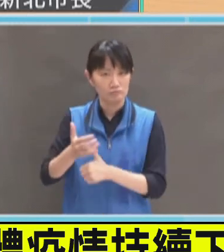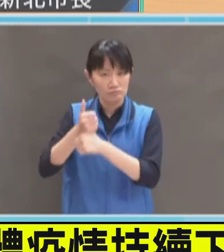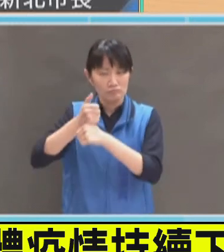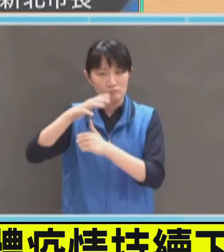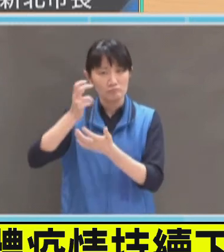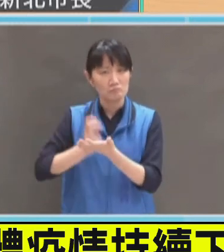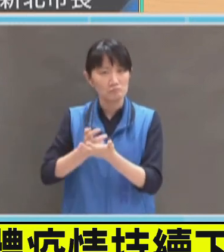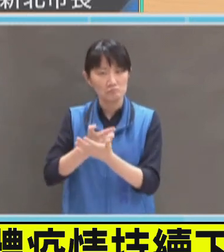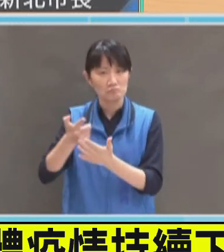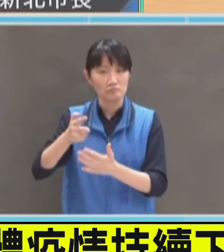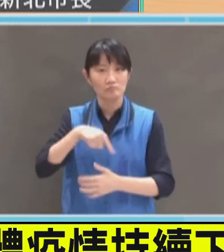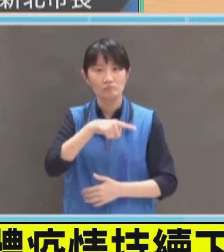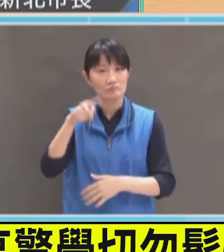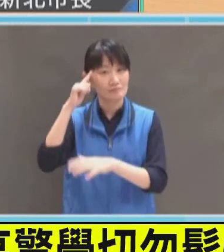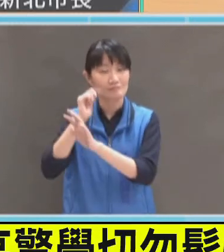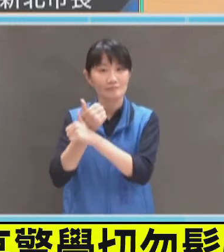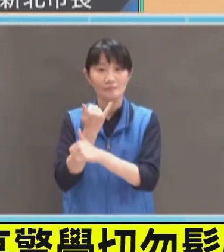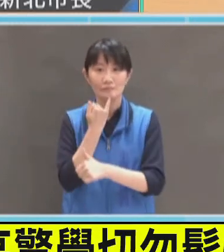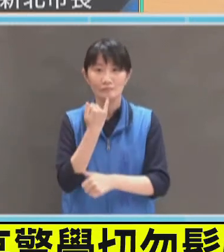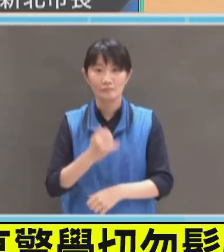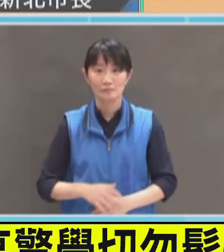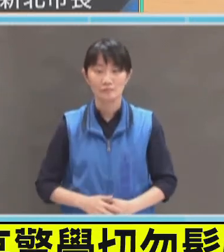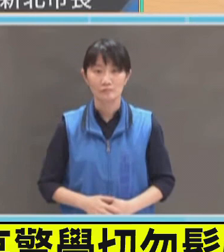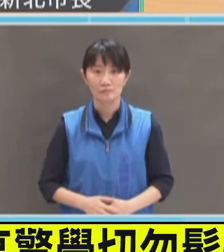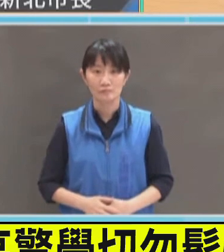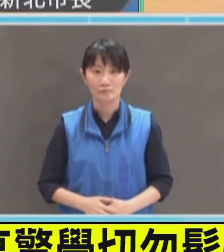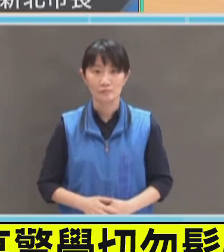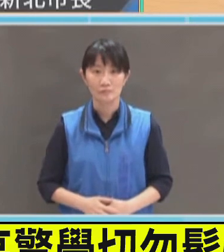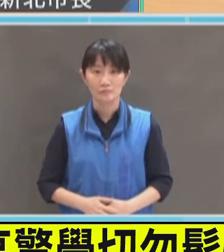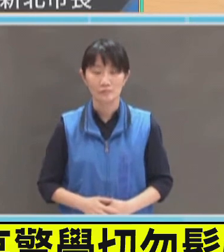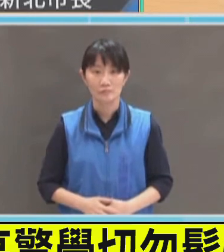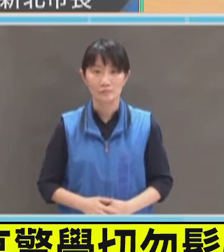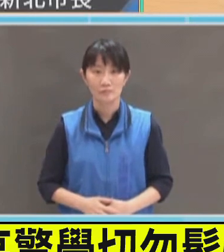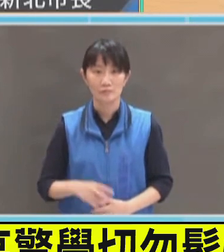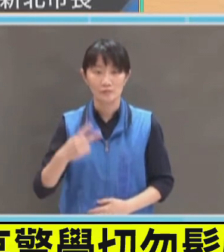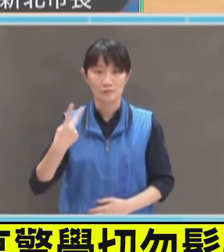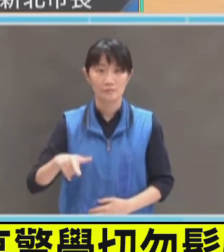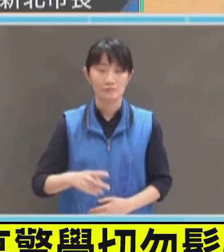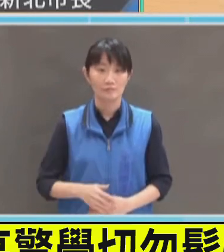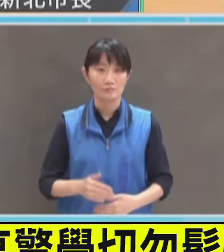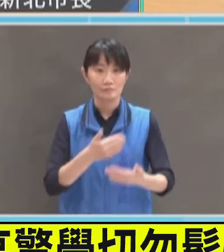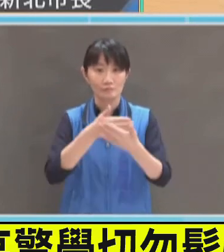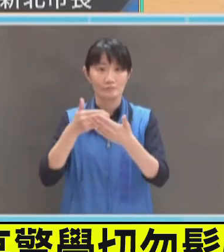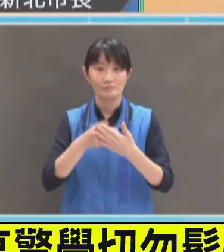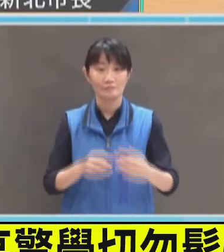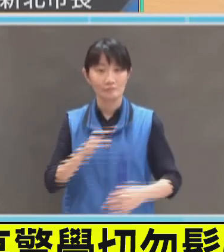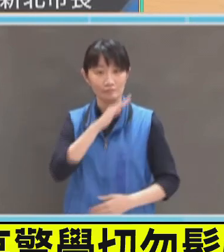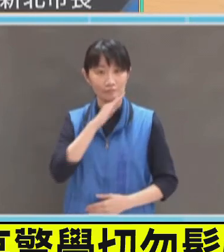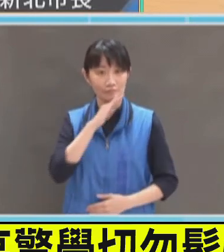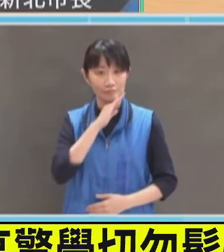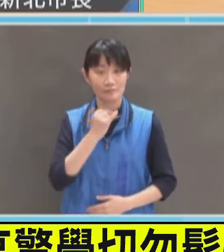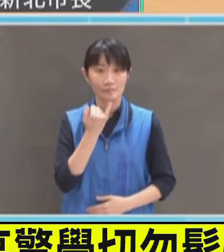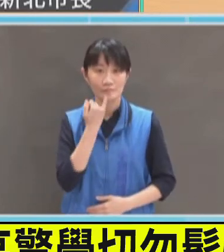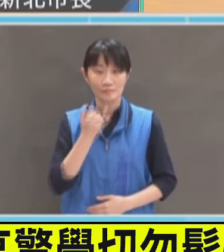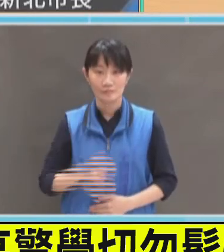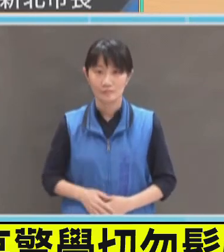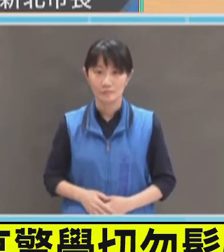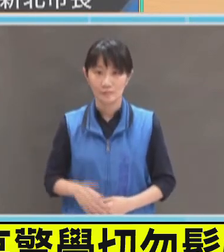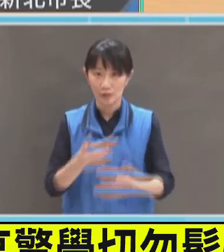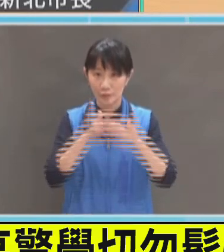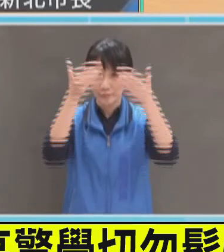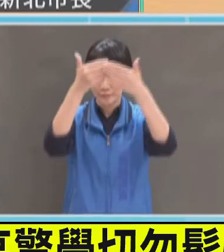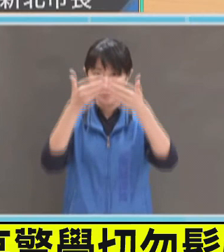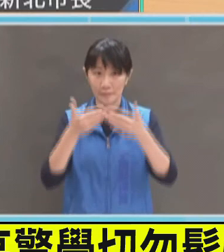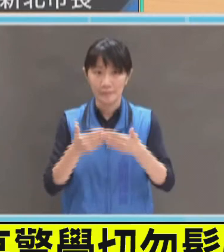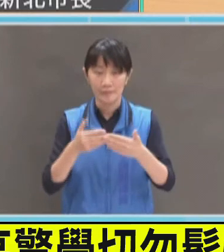大家来做一个参考。那这个粒状图跟颜色图两个搭配起来，就是我们新北市的